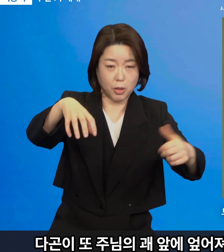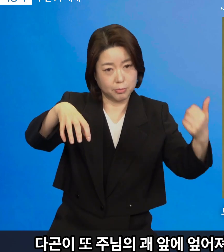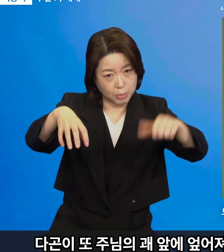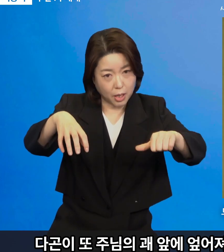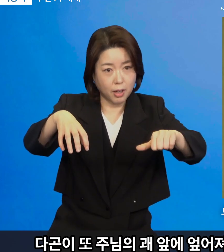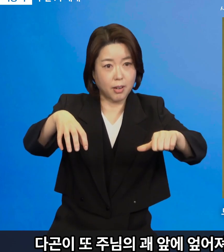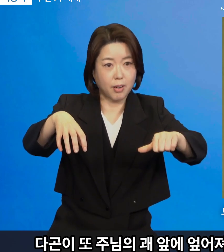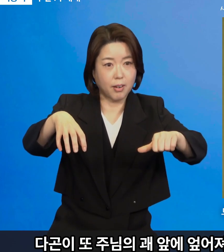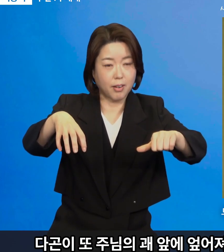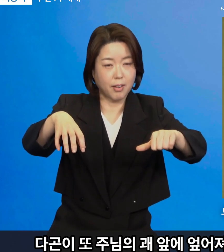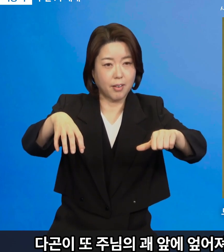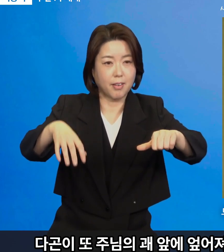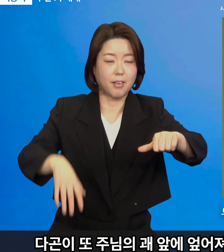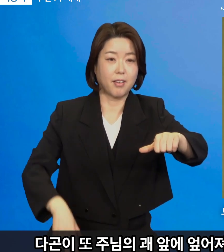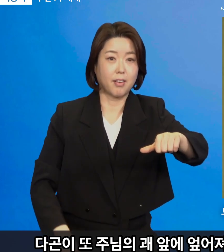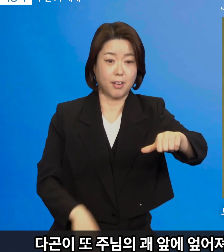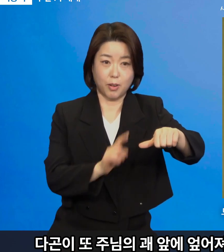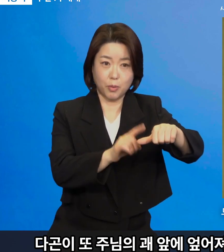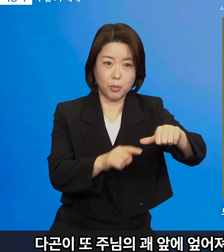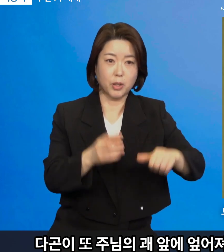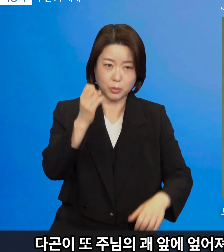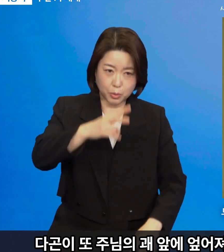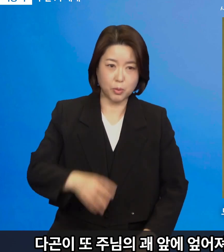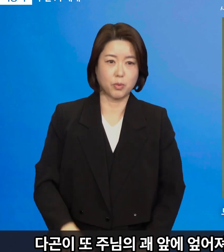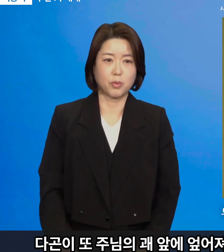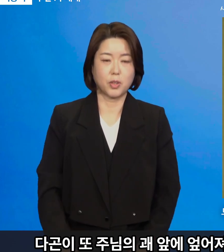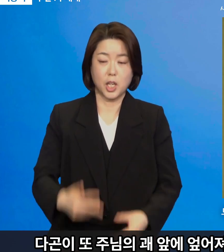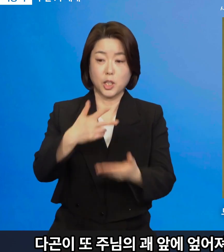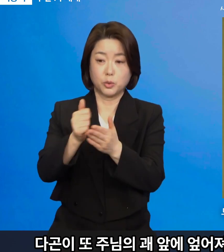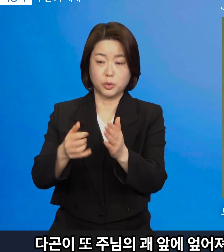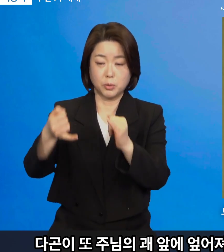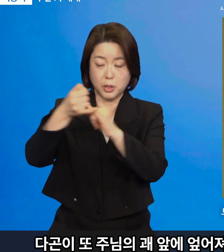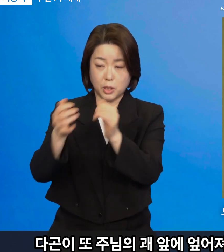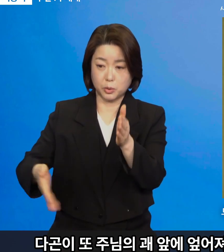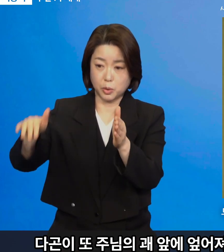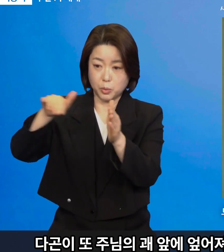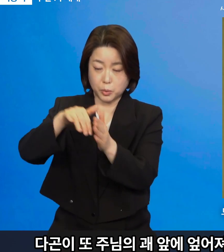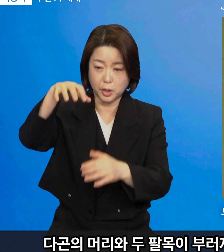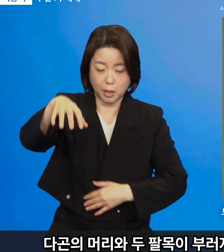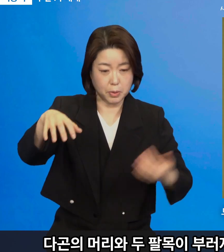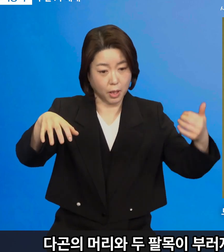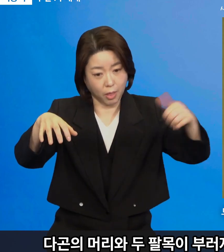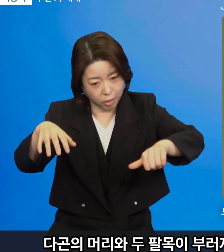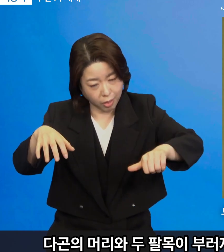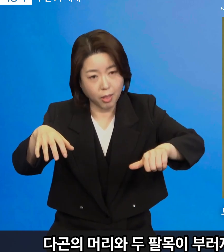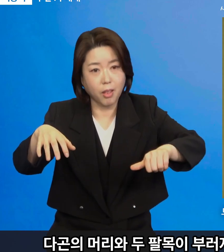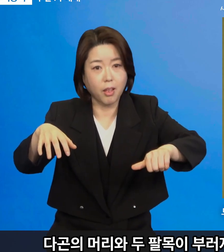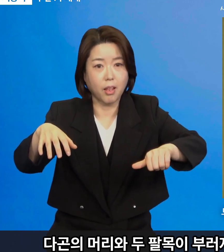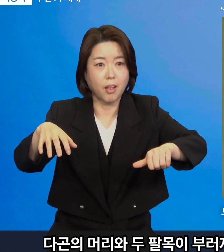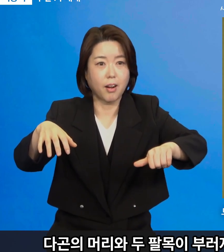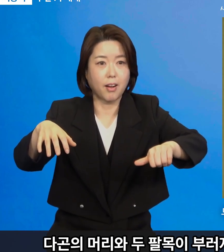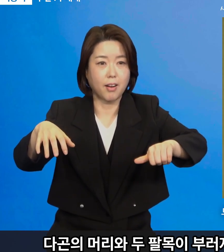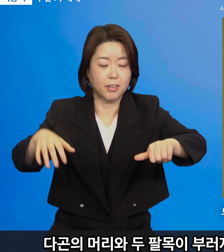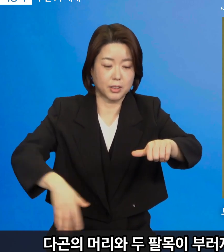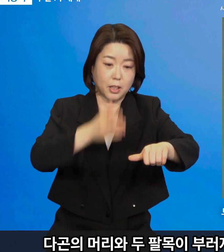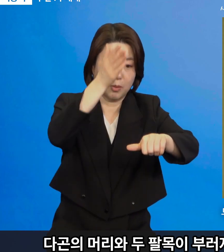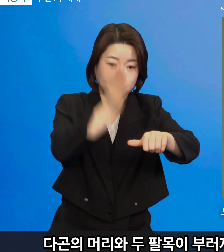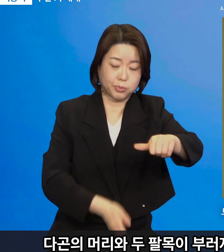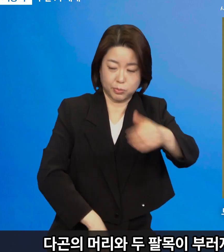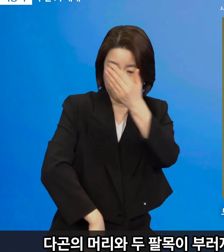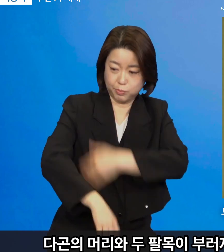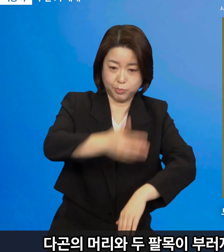가보니 다곤이 또 주님의 궤 앞에 엎어져서 땅바닥에 얼굴을 받고 있었다. 다곤의 머리와 두 팔목이